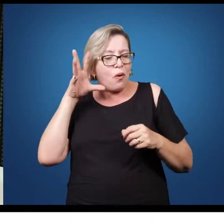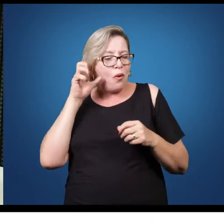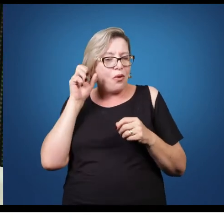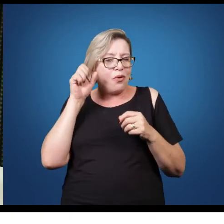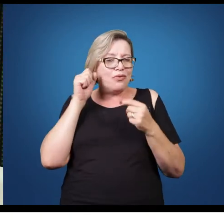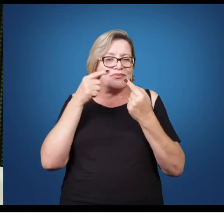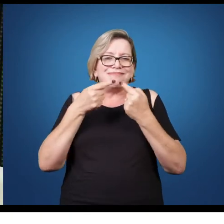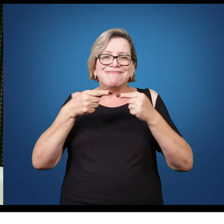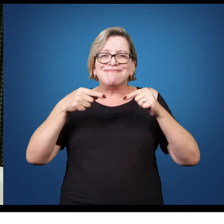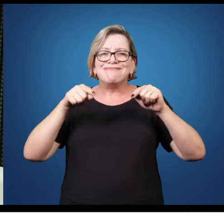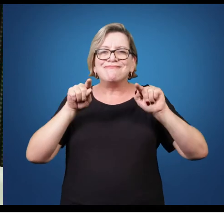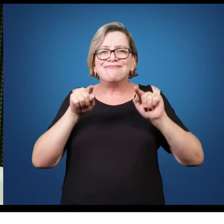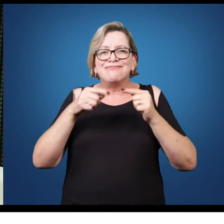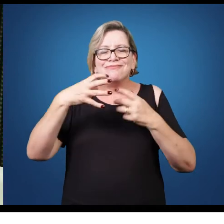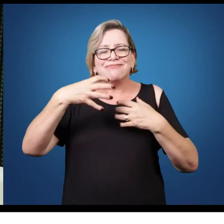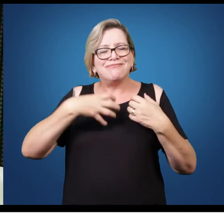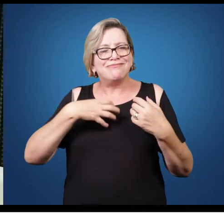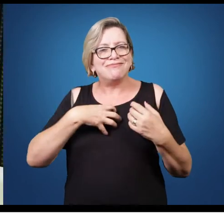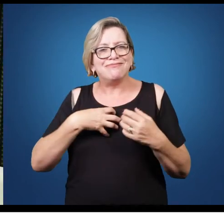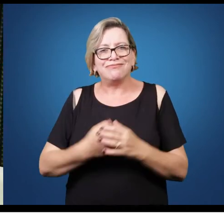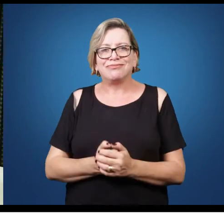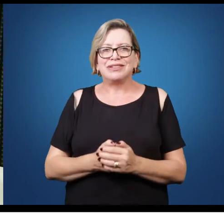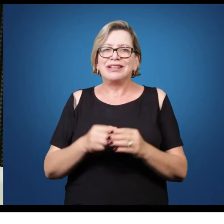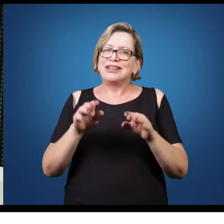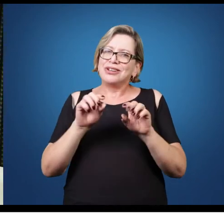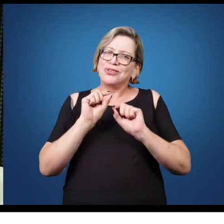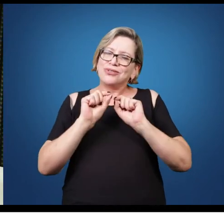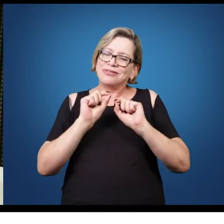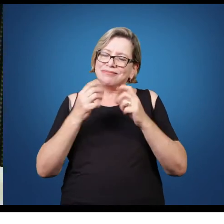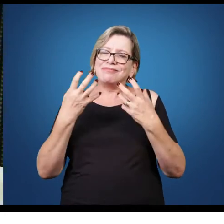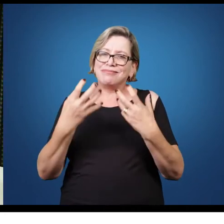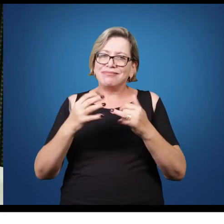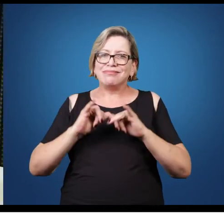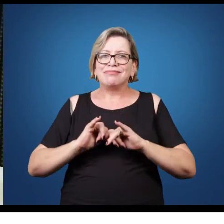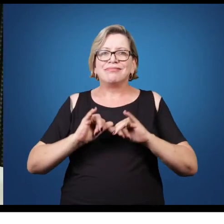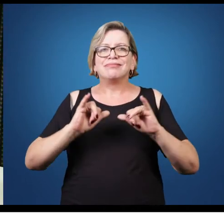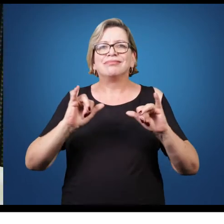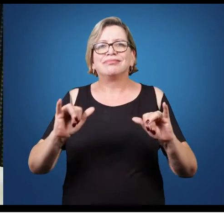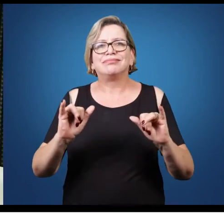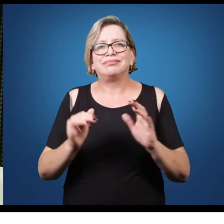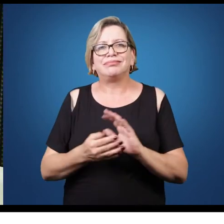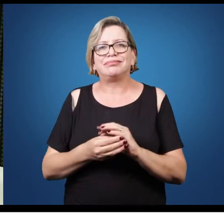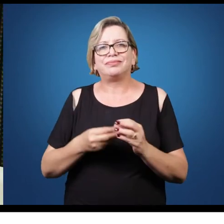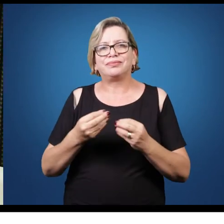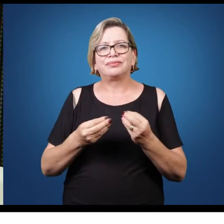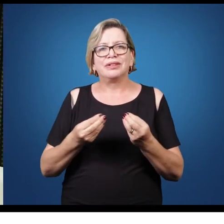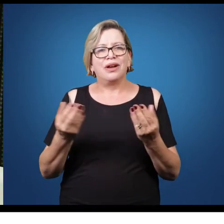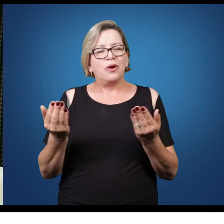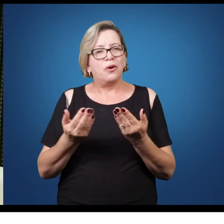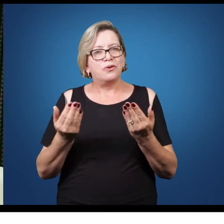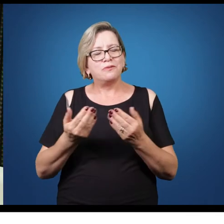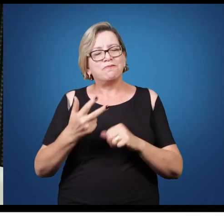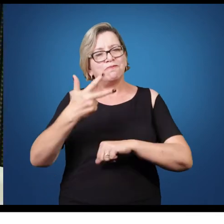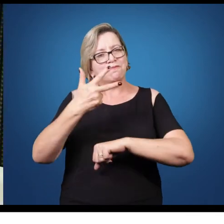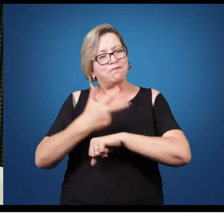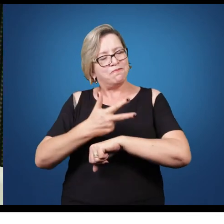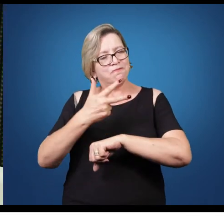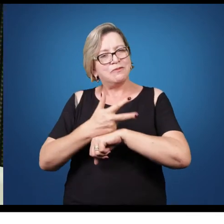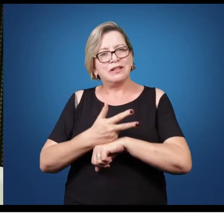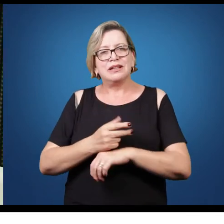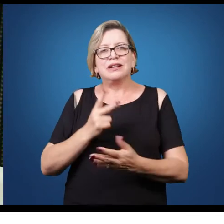é basicamente a esse ponto que eu queria falar nesse encontro nessa vídeo-aula